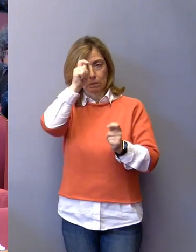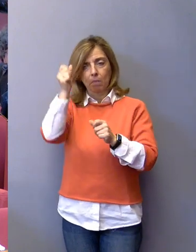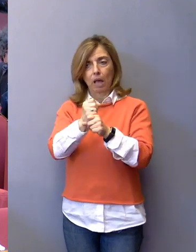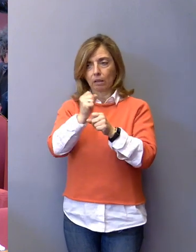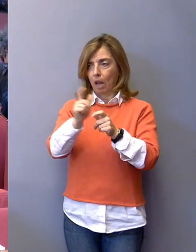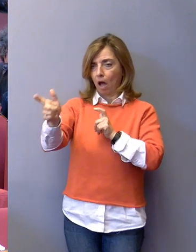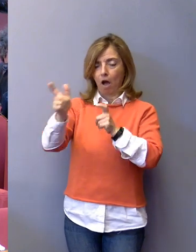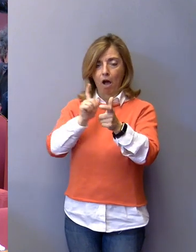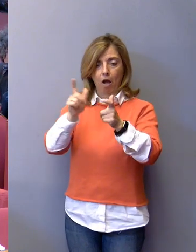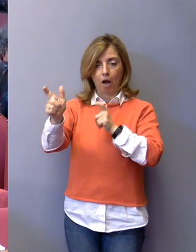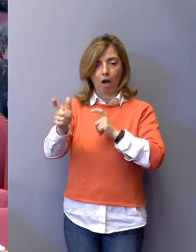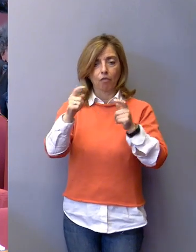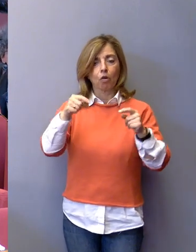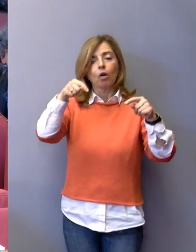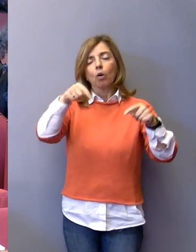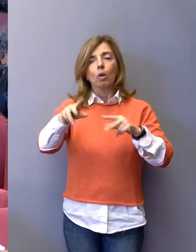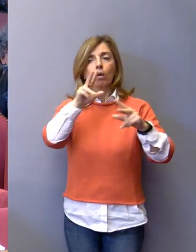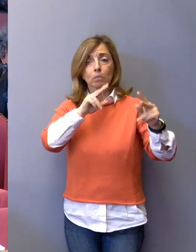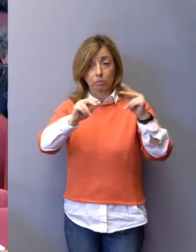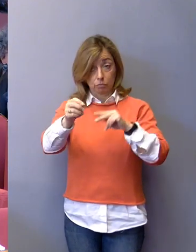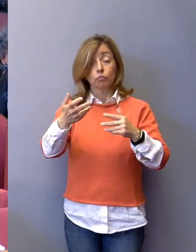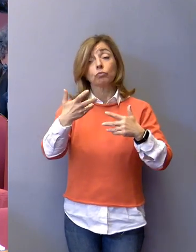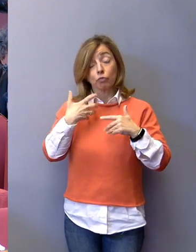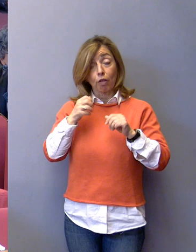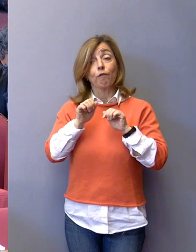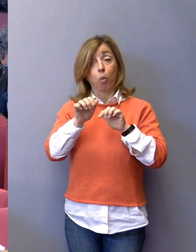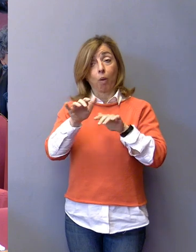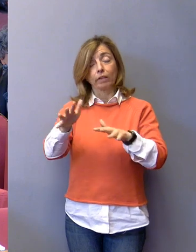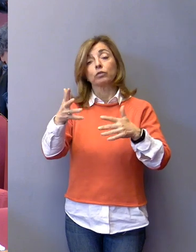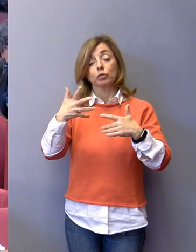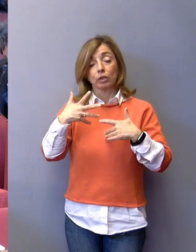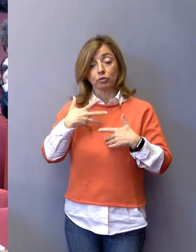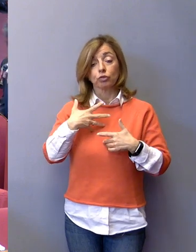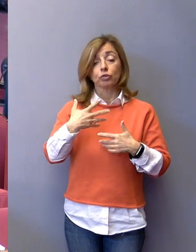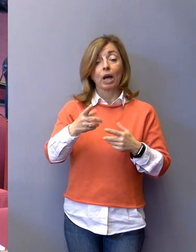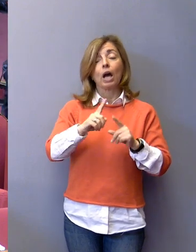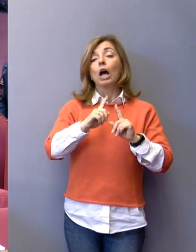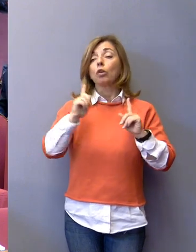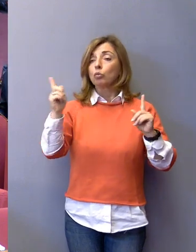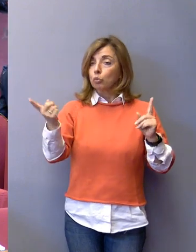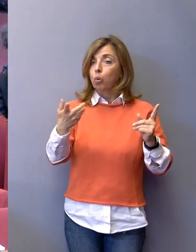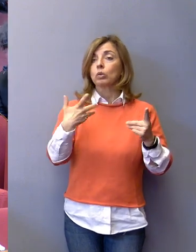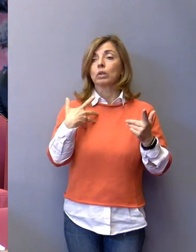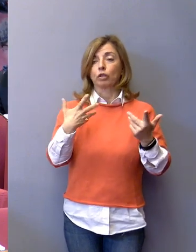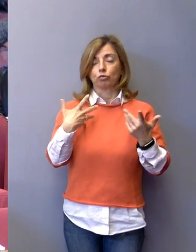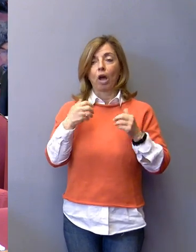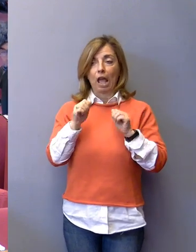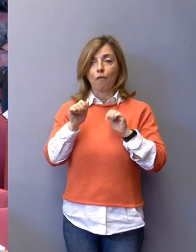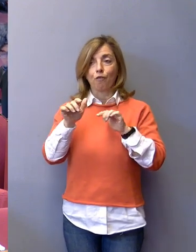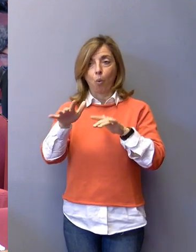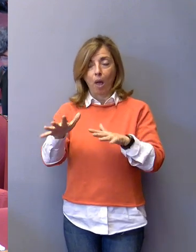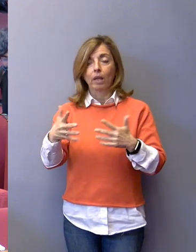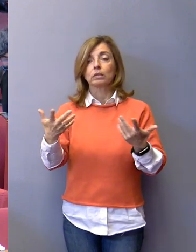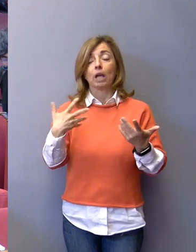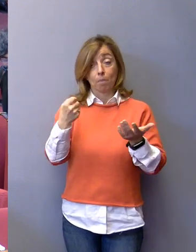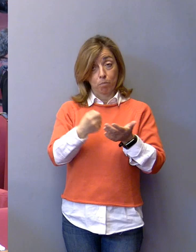perché siamo in un consiglio comunale il cane non è influente gli organi non sono influenzati è offensivo dire che anche il